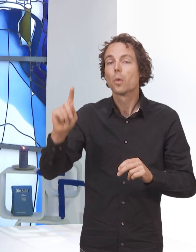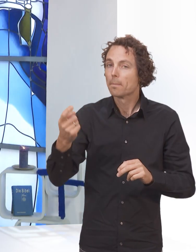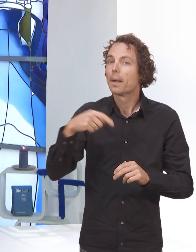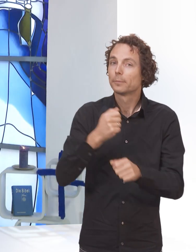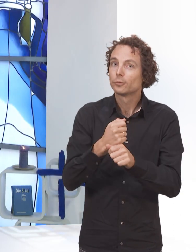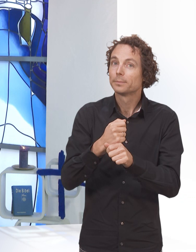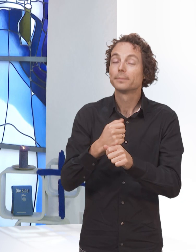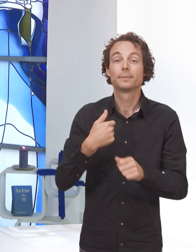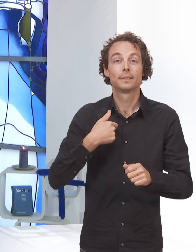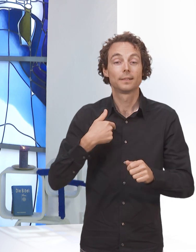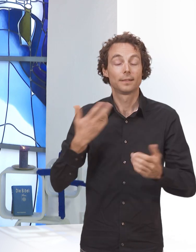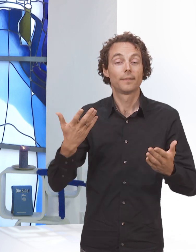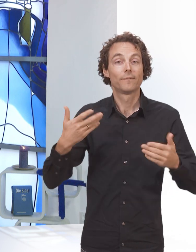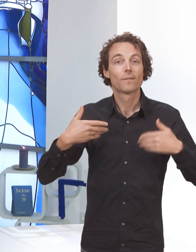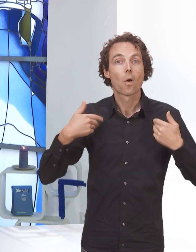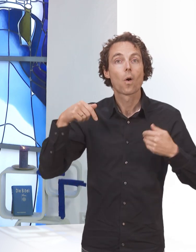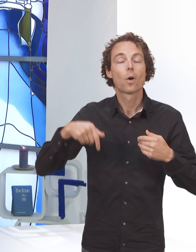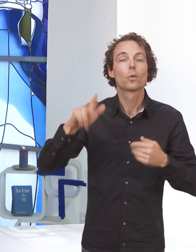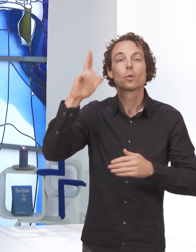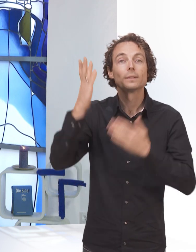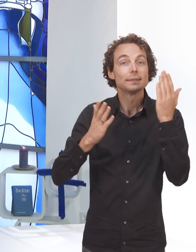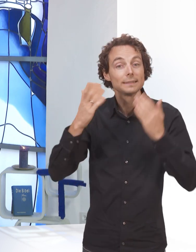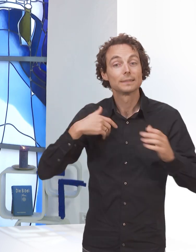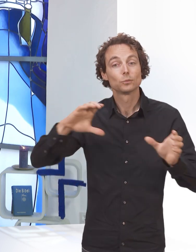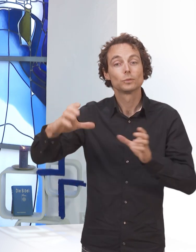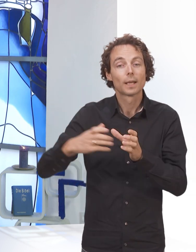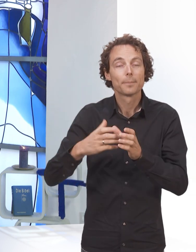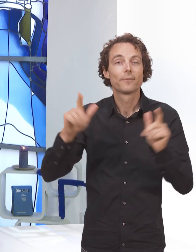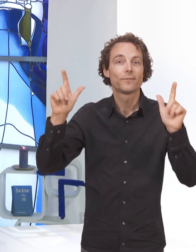Ich freue mich, dass wir diesen Gottesdienst miteinander feiern.